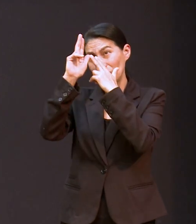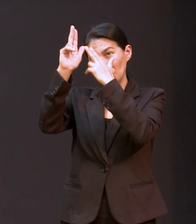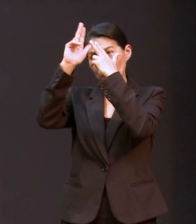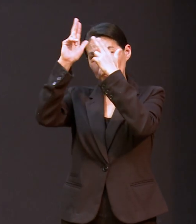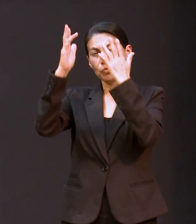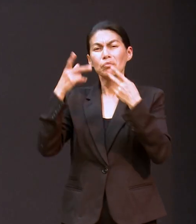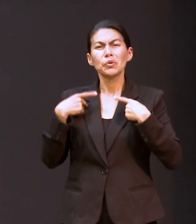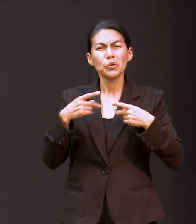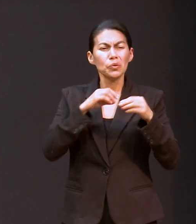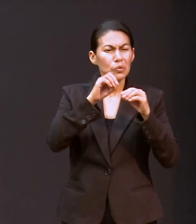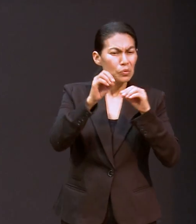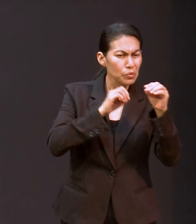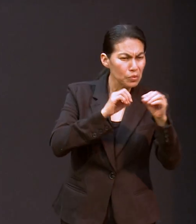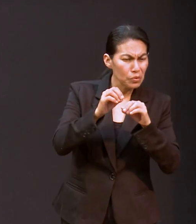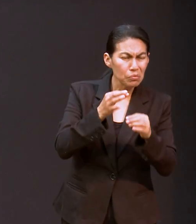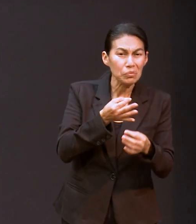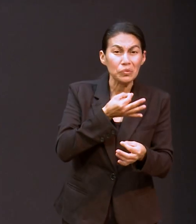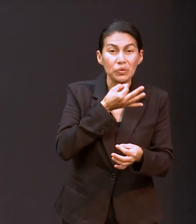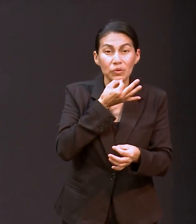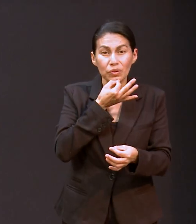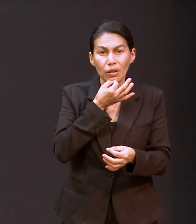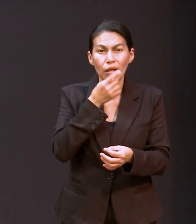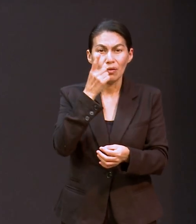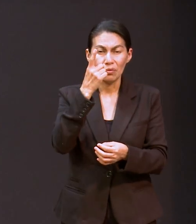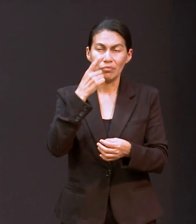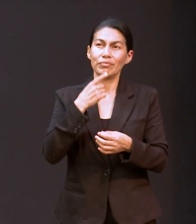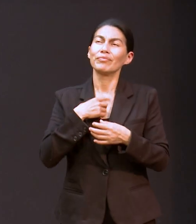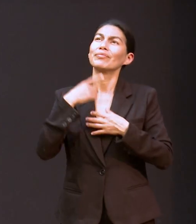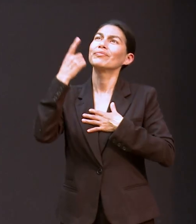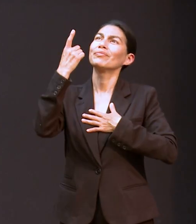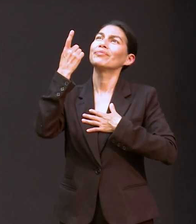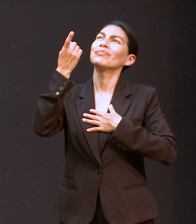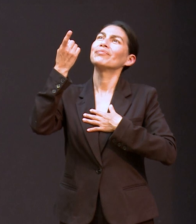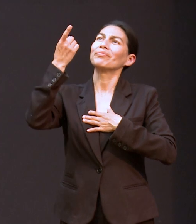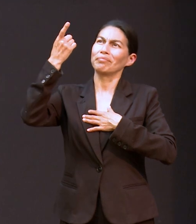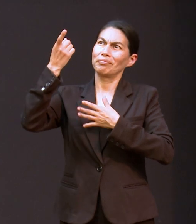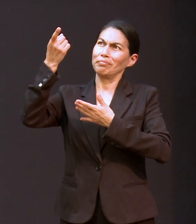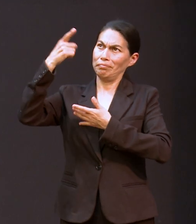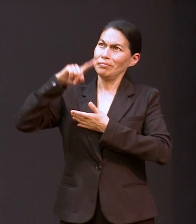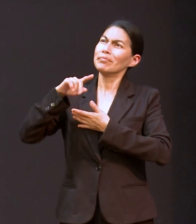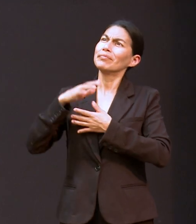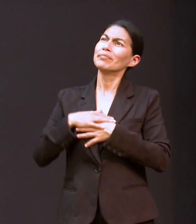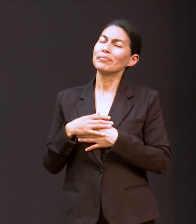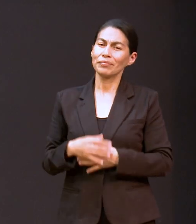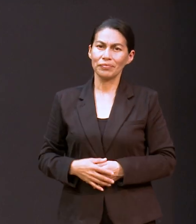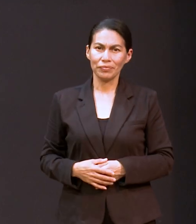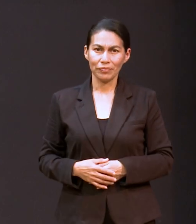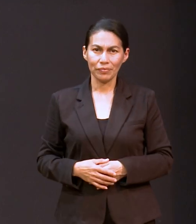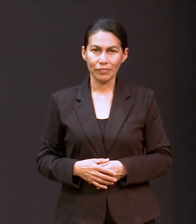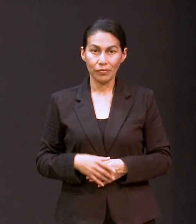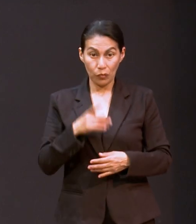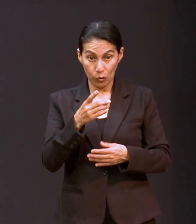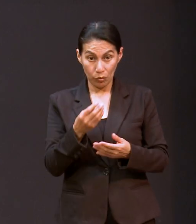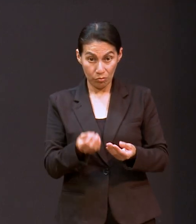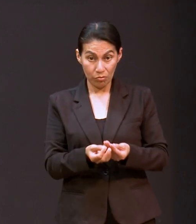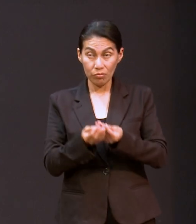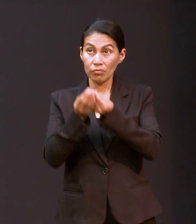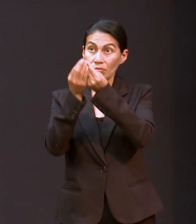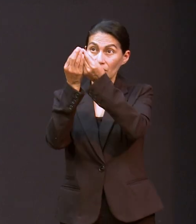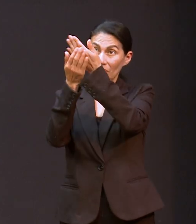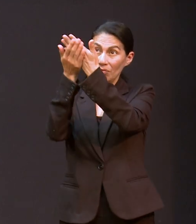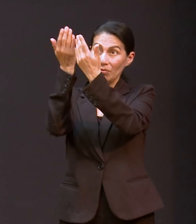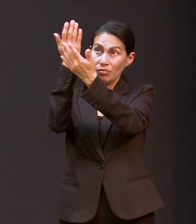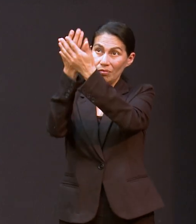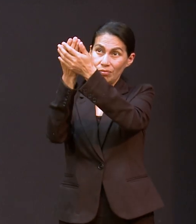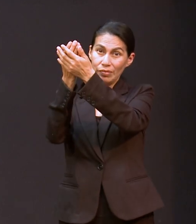porque los obreros son pocos Ahí está y tú te pusiste en las manos de Dios te entregaste en las manos de